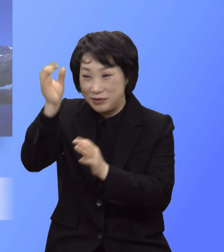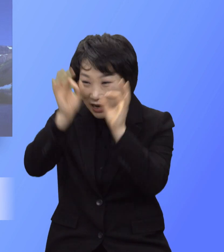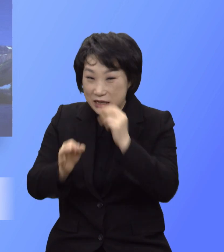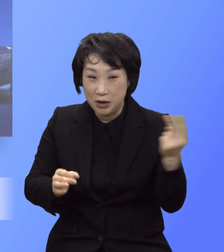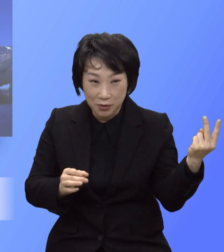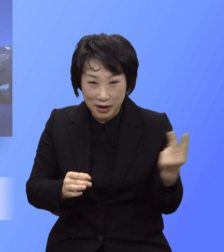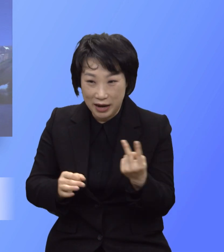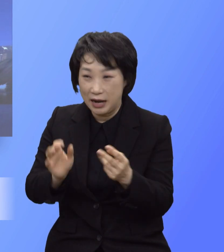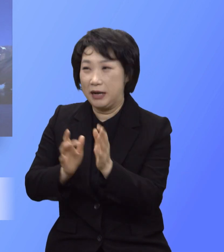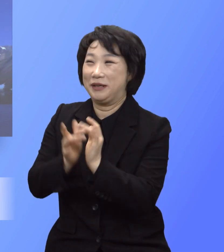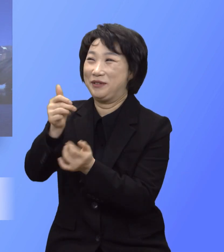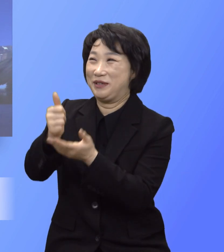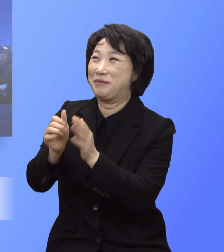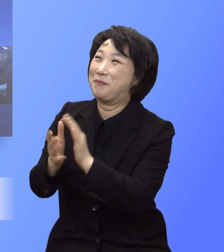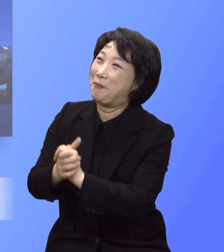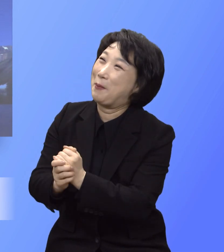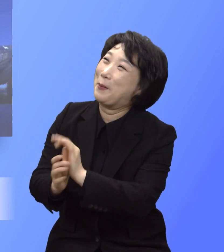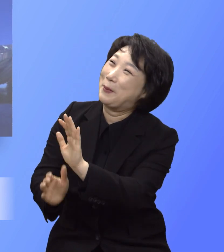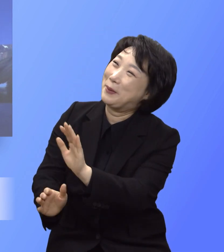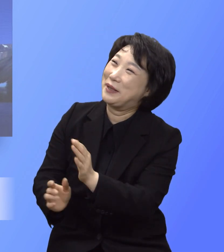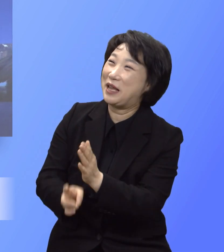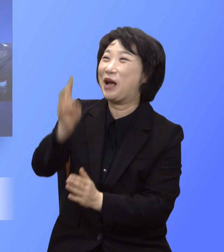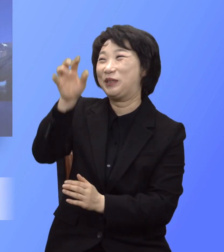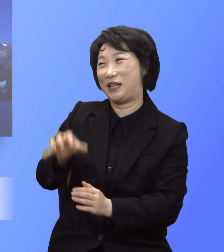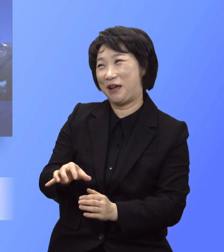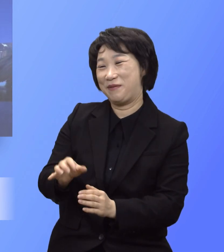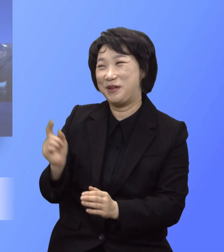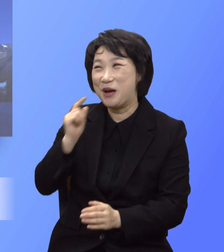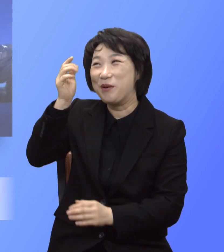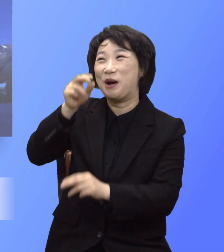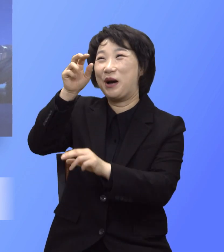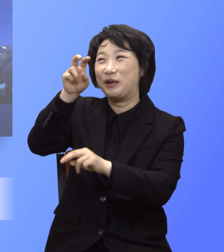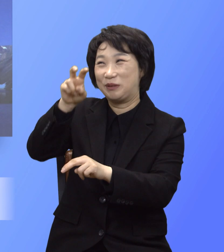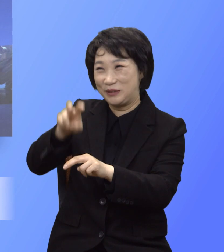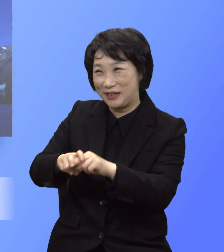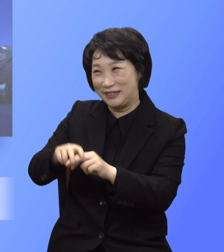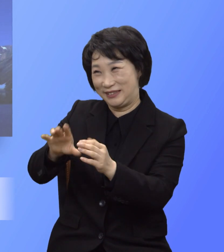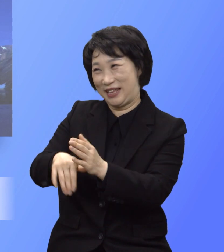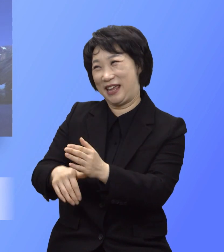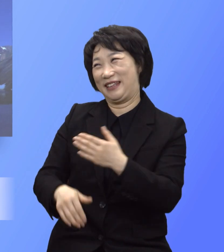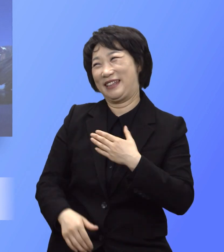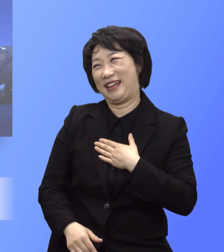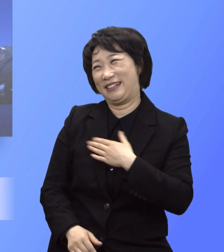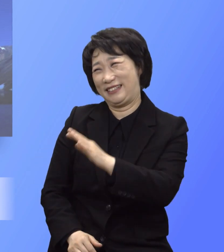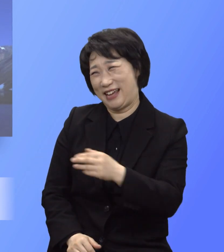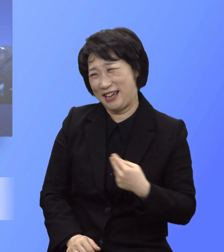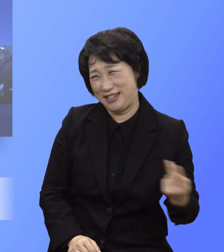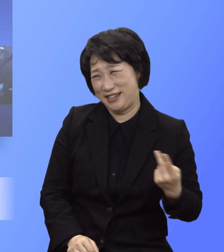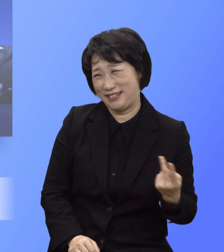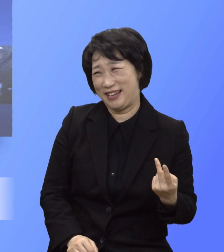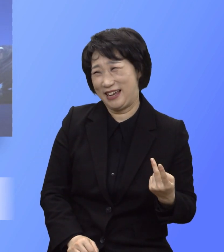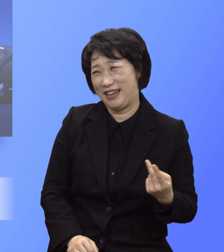예수께서 예루살렘에 올라가서 영광 중에 계실 때 우리 형제 하나는